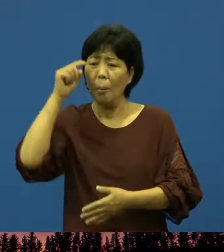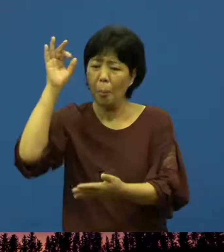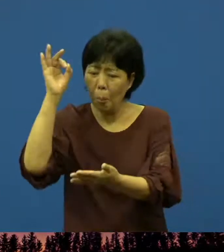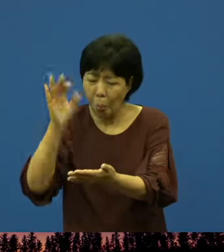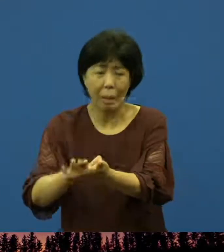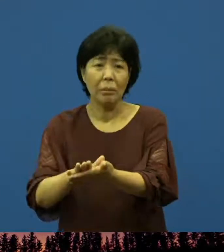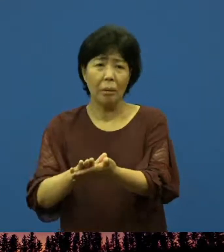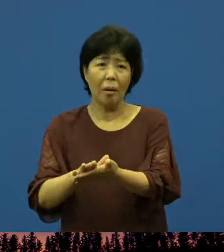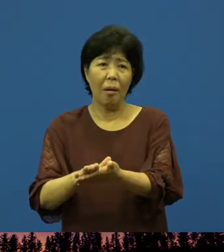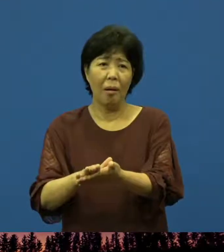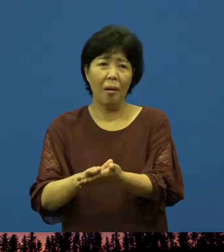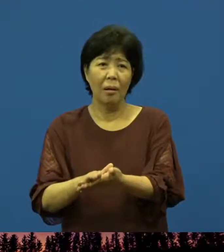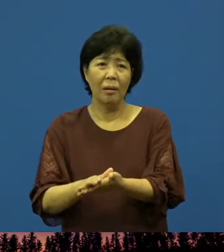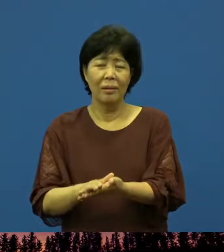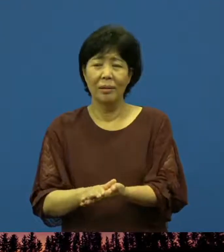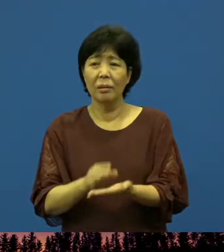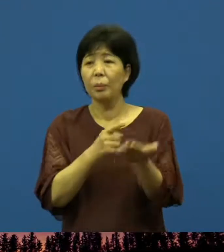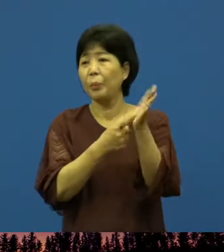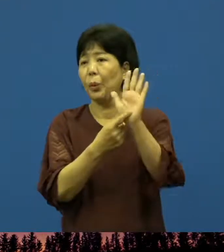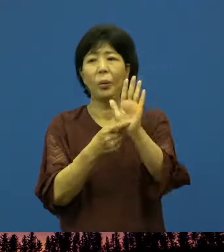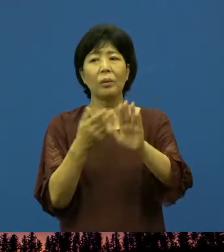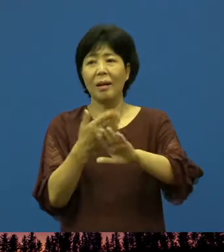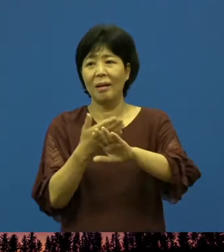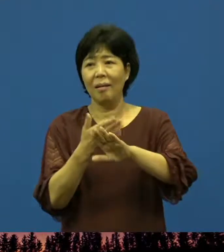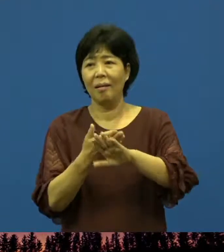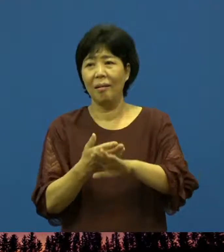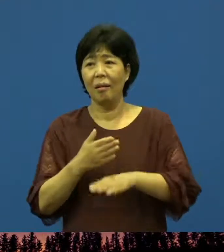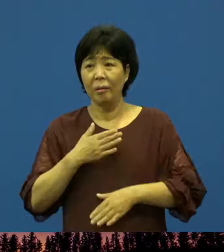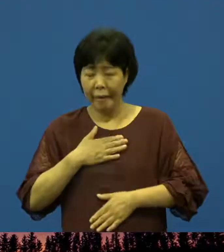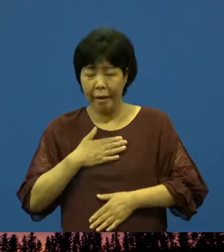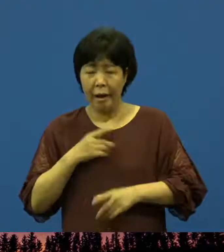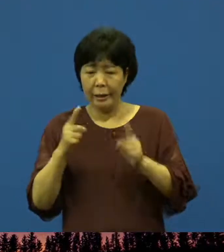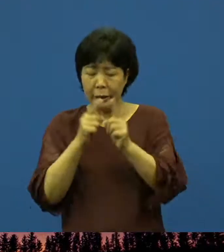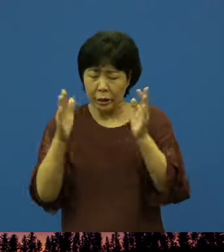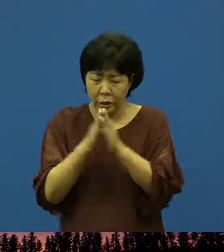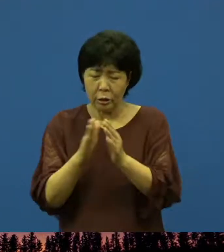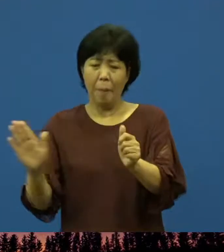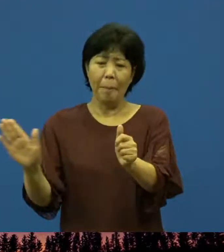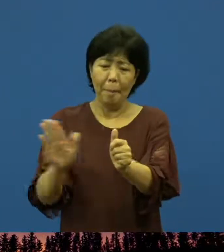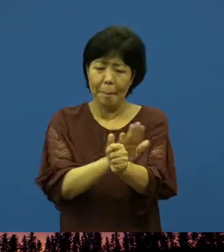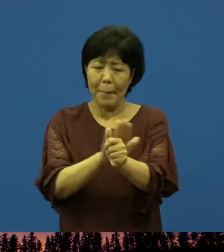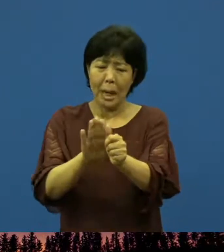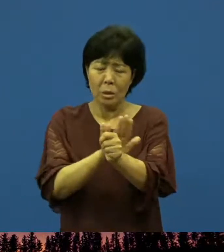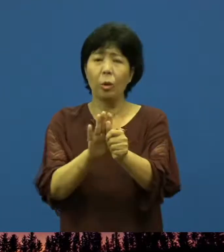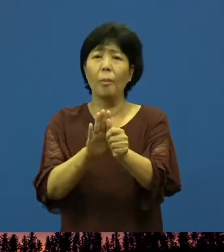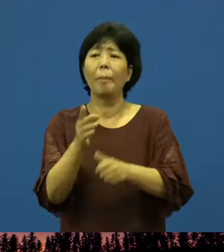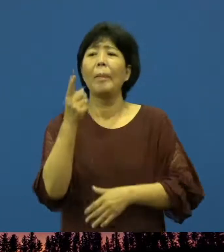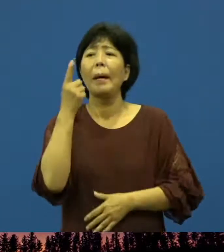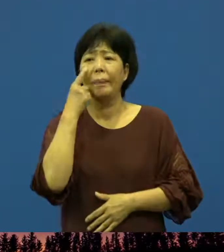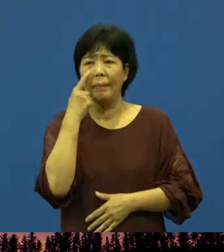나는 보았습니다. 나는 만졌습니다. 나는 직접 보았습니다.